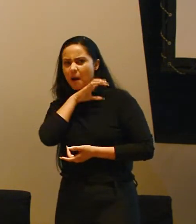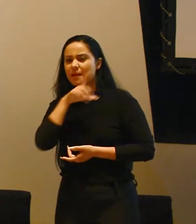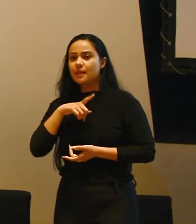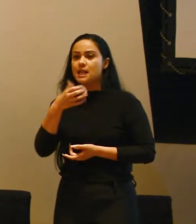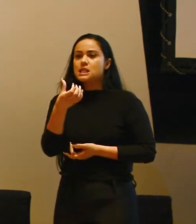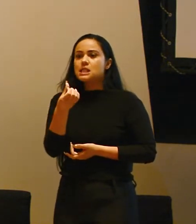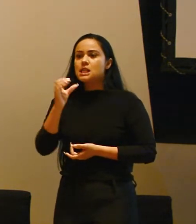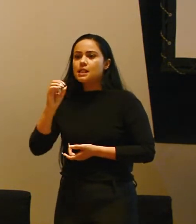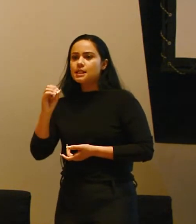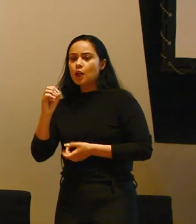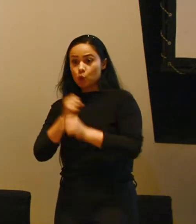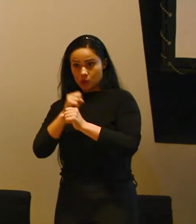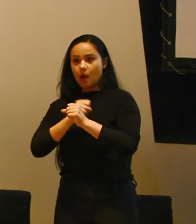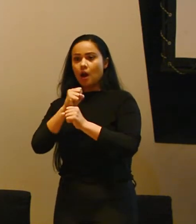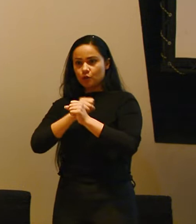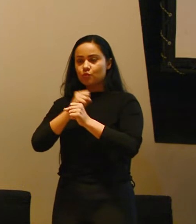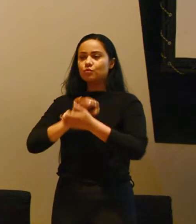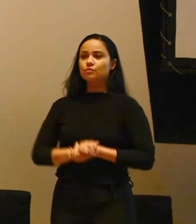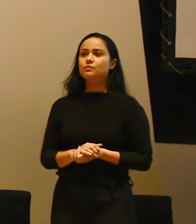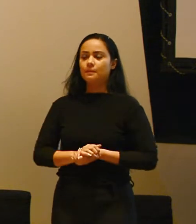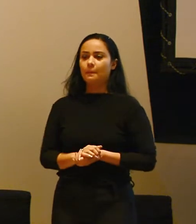600 anos. Isso